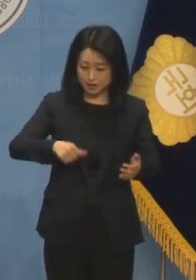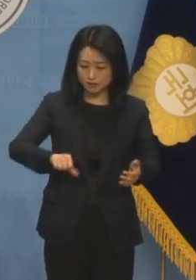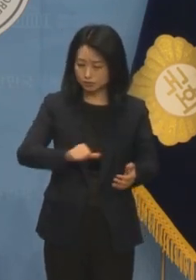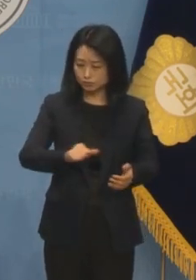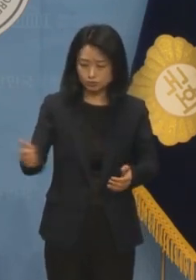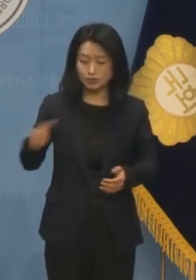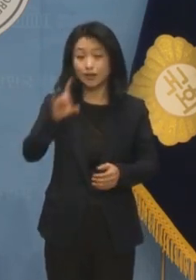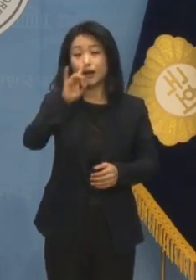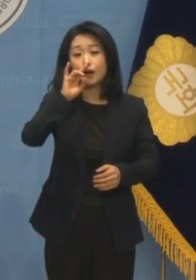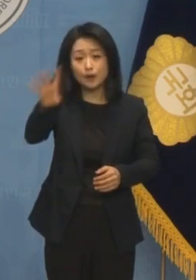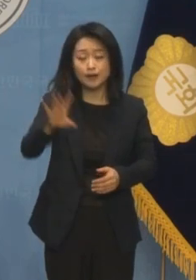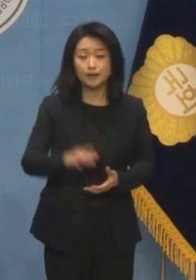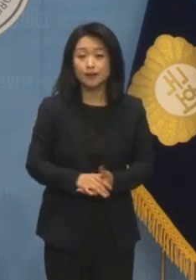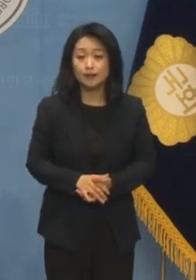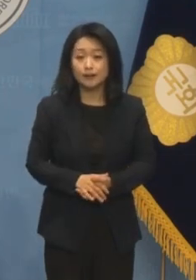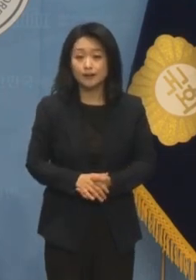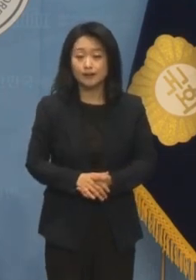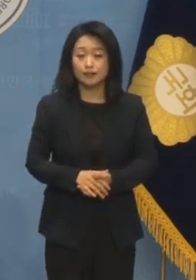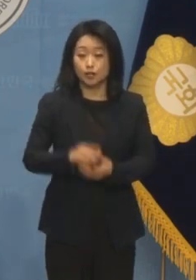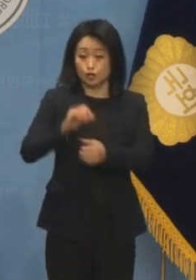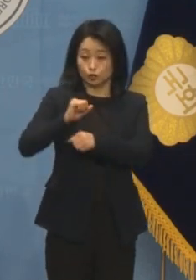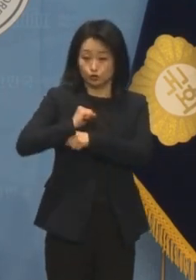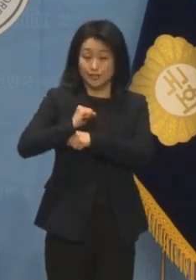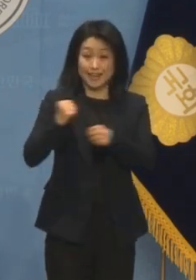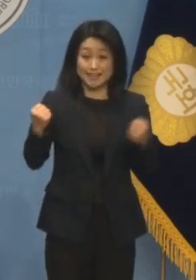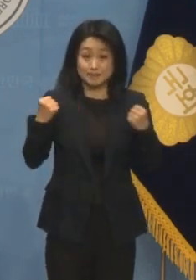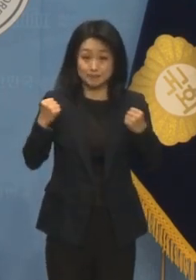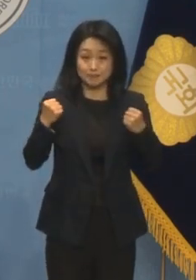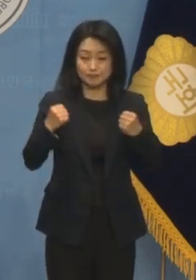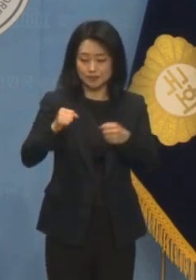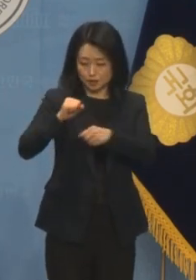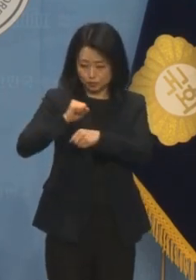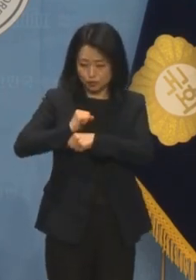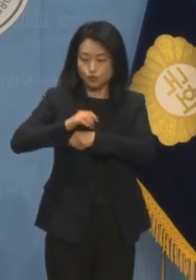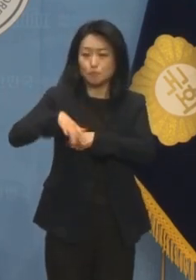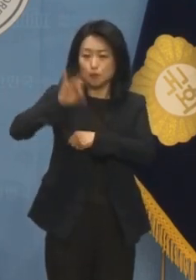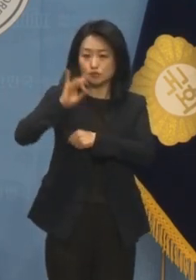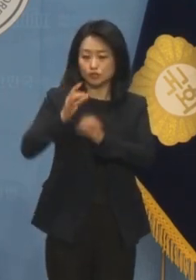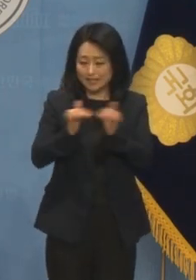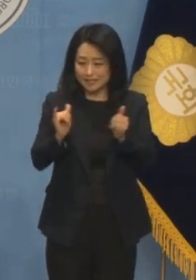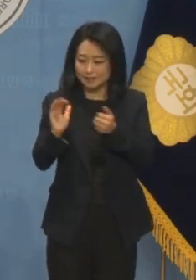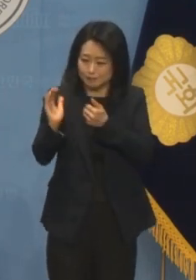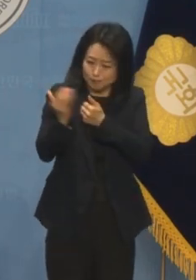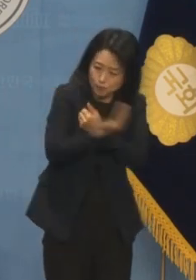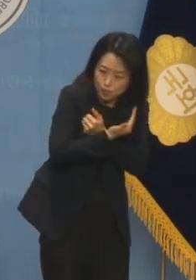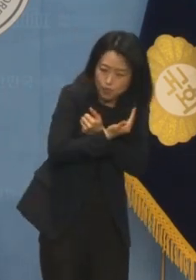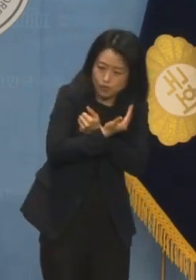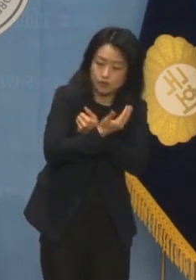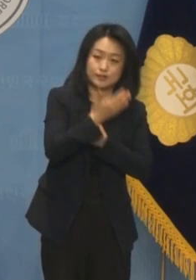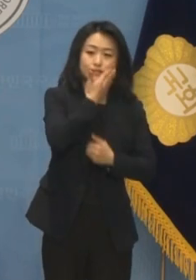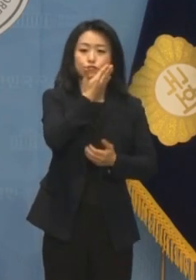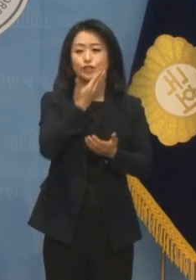막아야 합니다 군의 사기는 장병의 안전에서부터 나온다는을